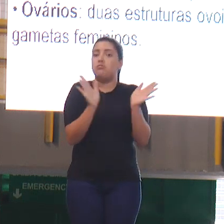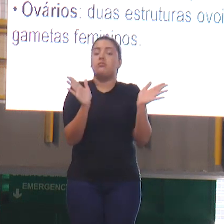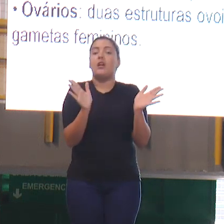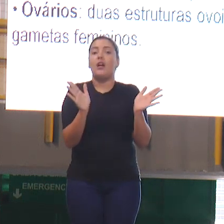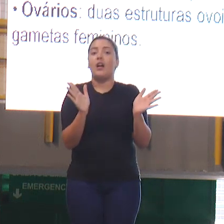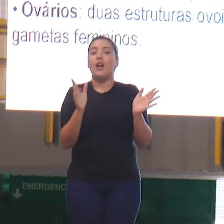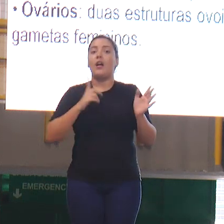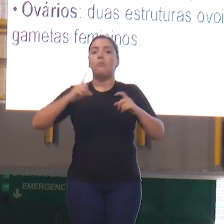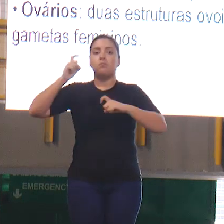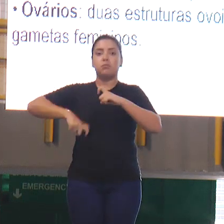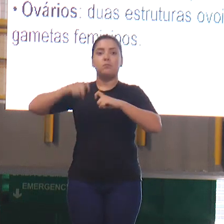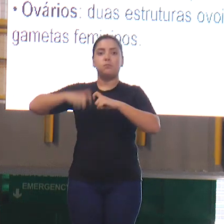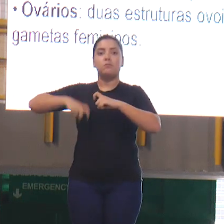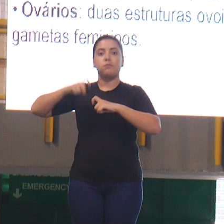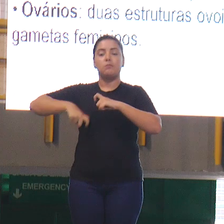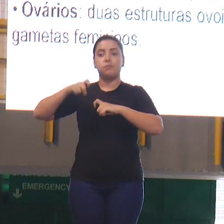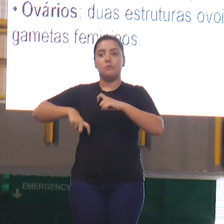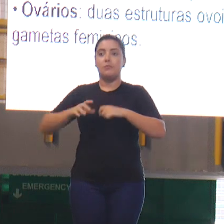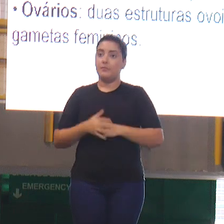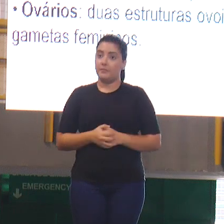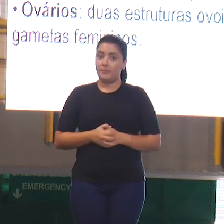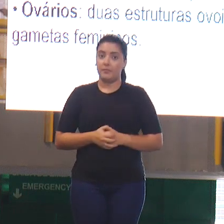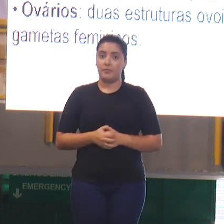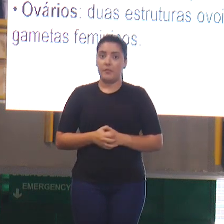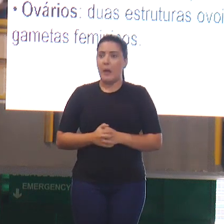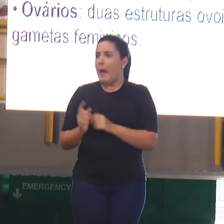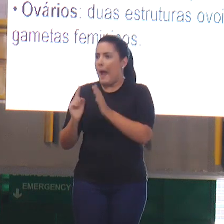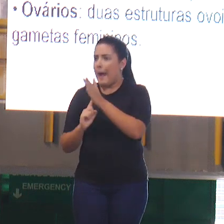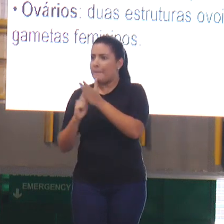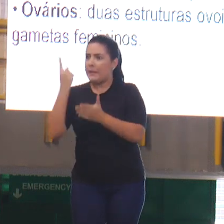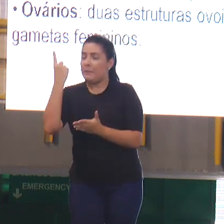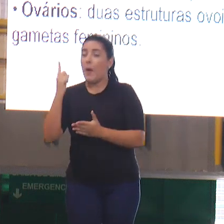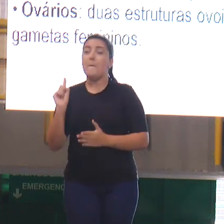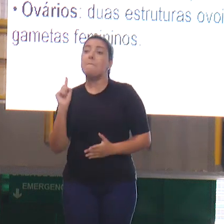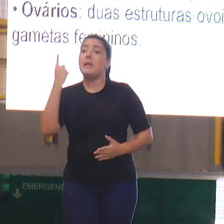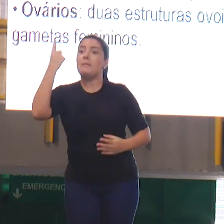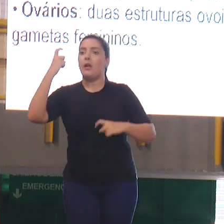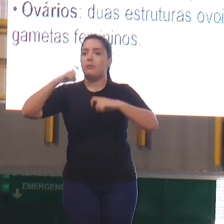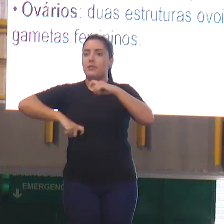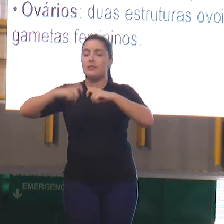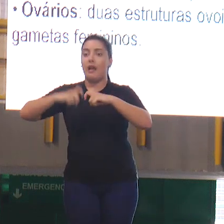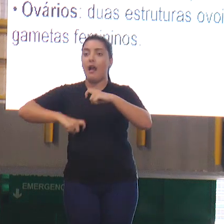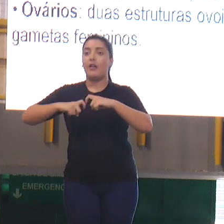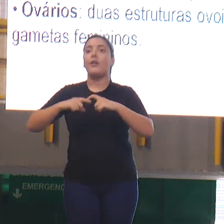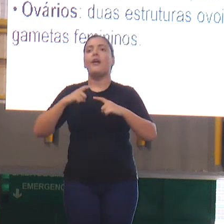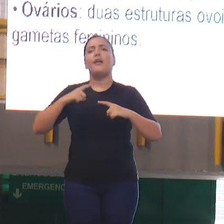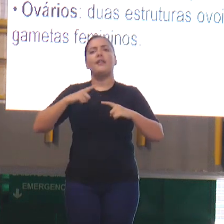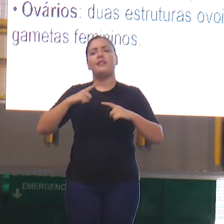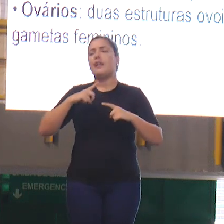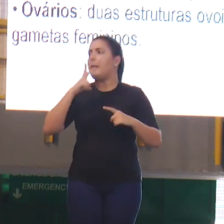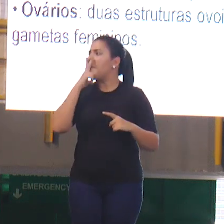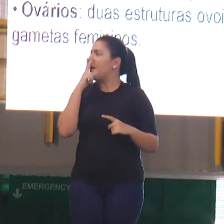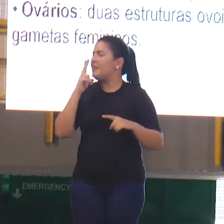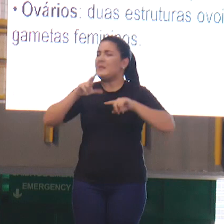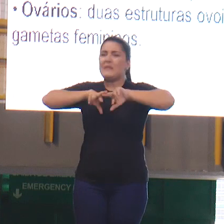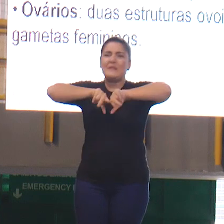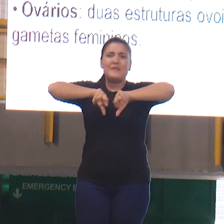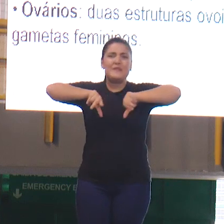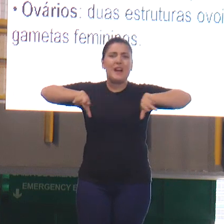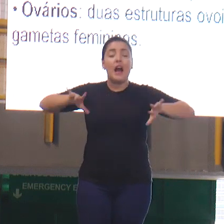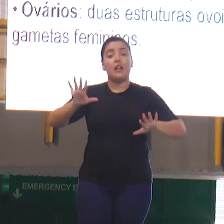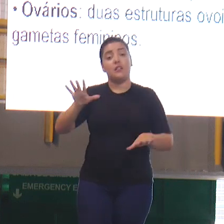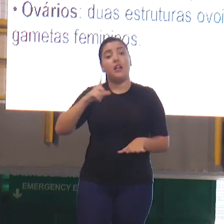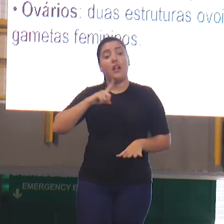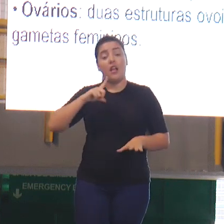seja, não necessariamente o ímen é rompido na primeira relação sexual. Existem ímens que são frágeis, que são rompidos